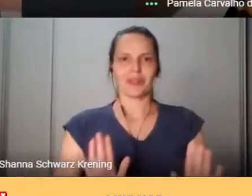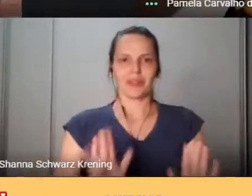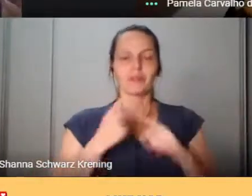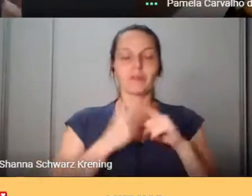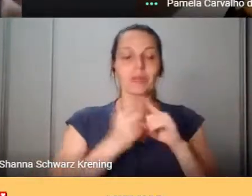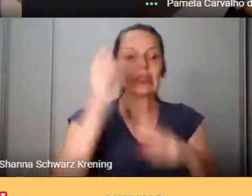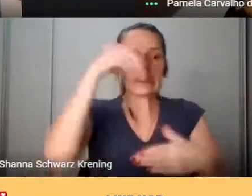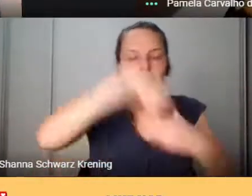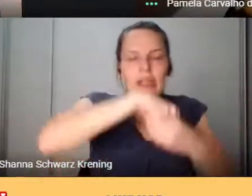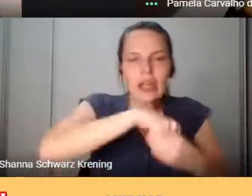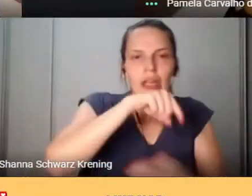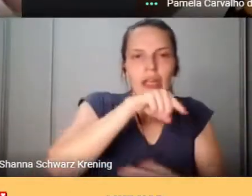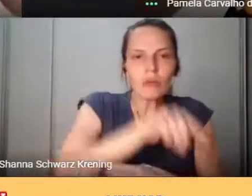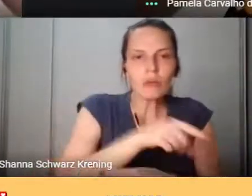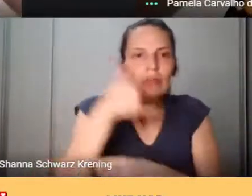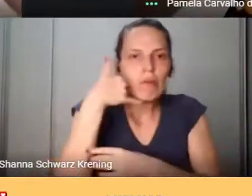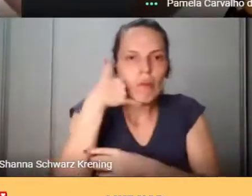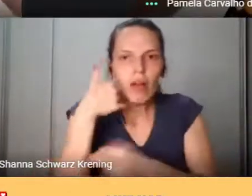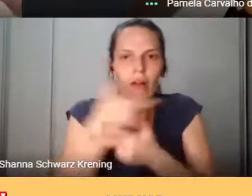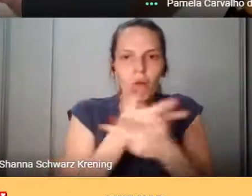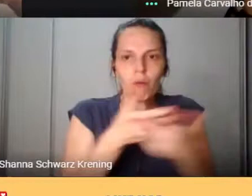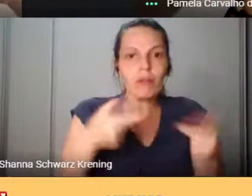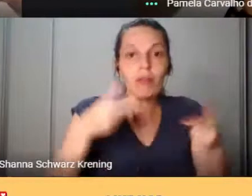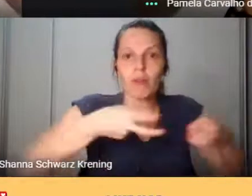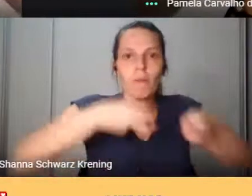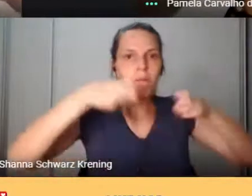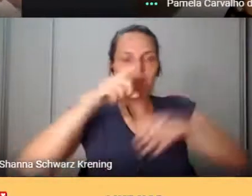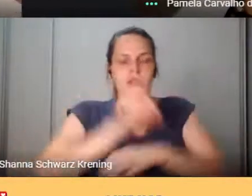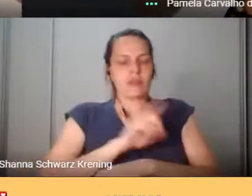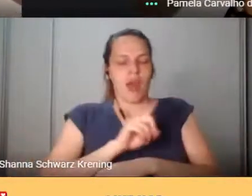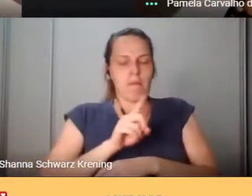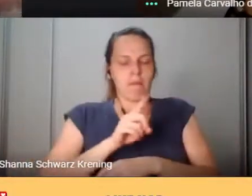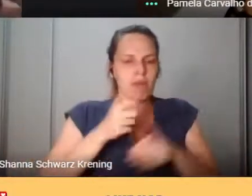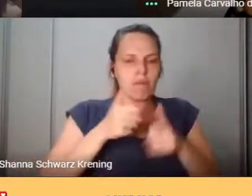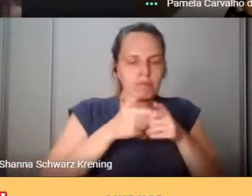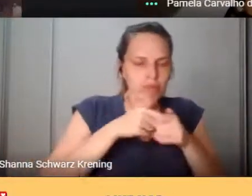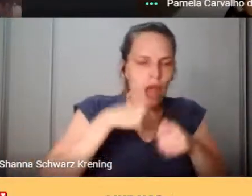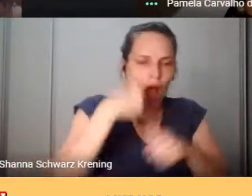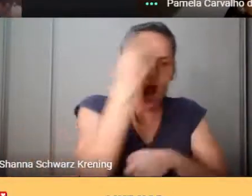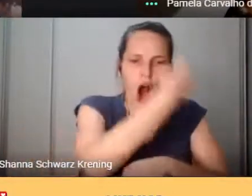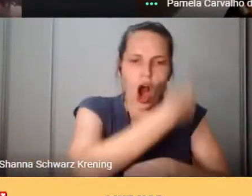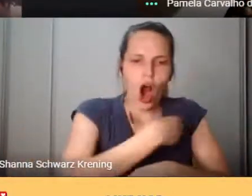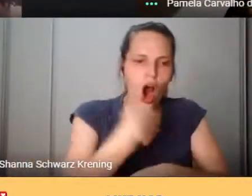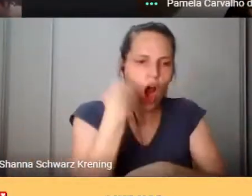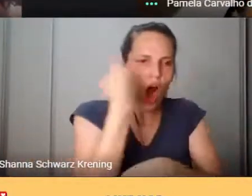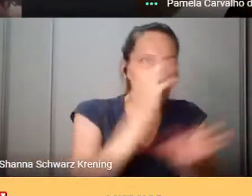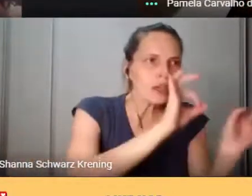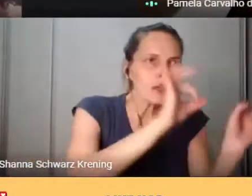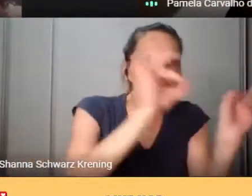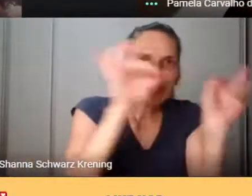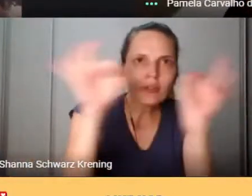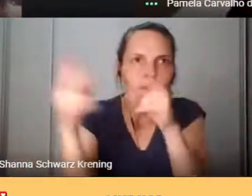a gente não percebe. E aí, quando a gente sai disso, vem a sensação do esgotamento.